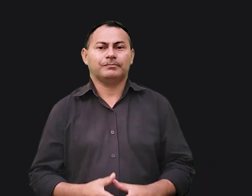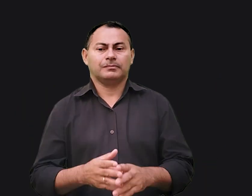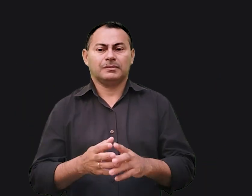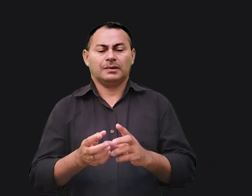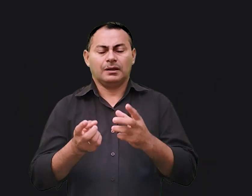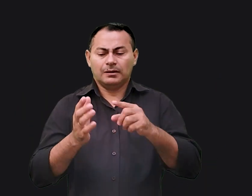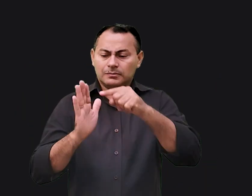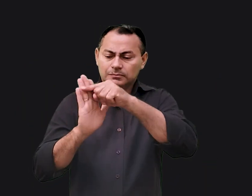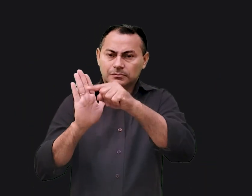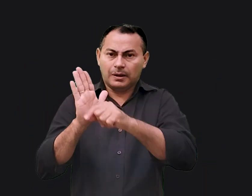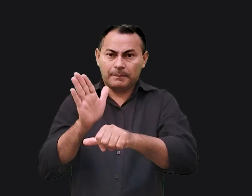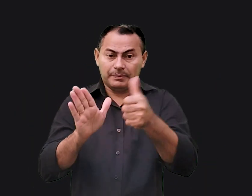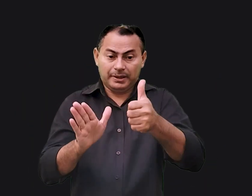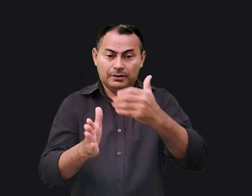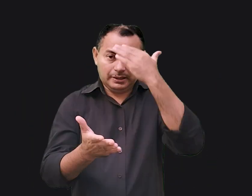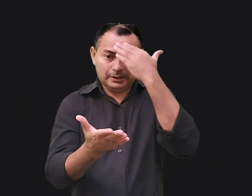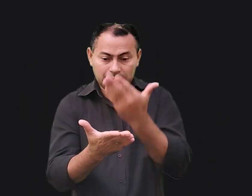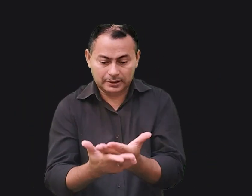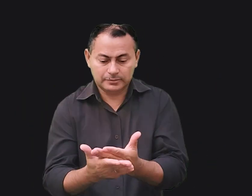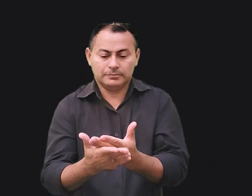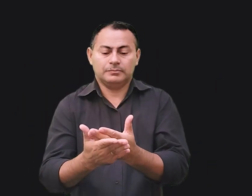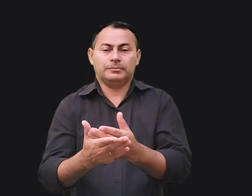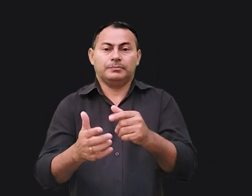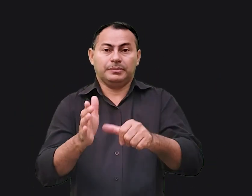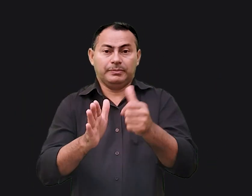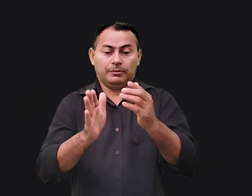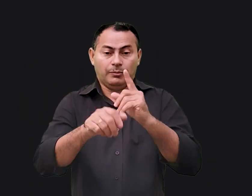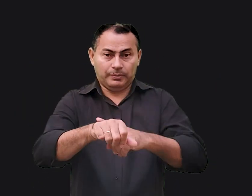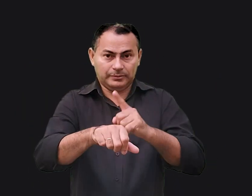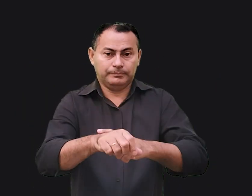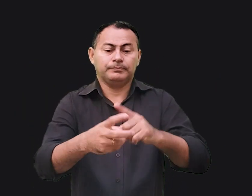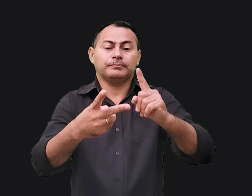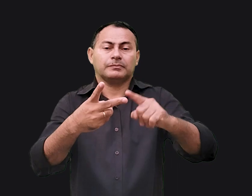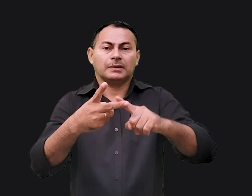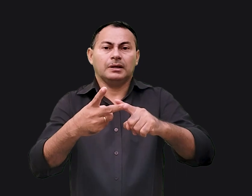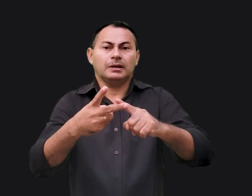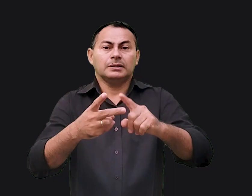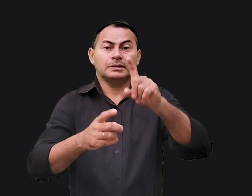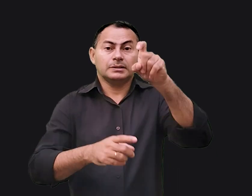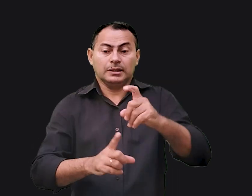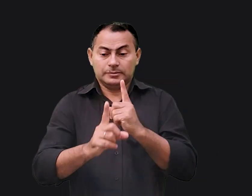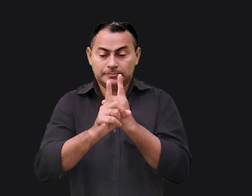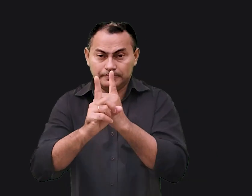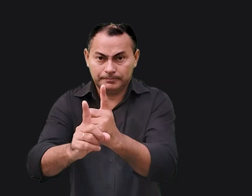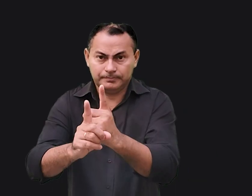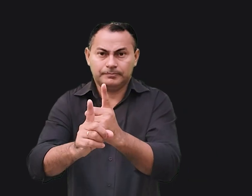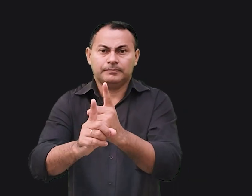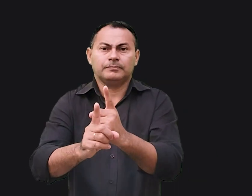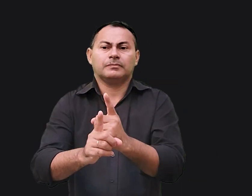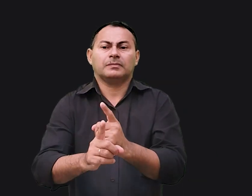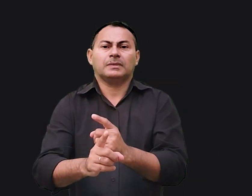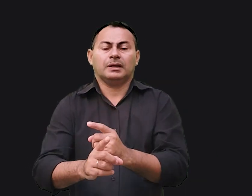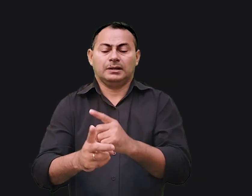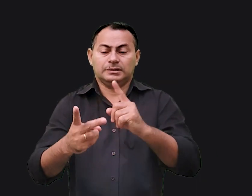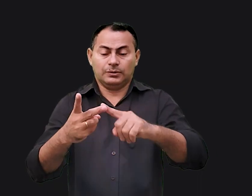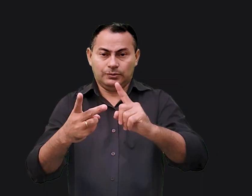A receita é primeiro crer, a primeira fase. Depois é ser discípulo de Jesus, a segunda